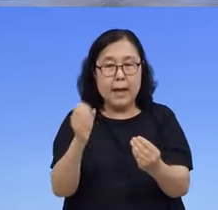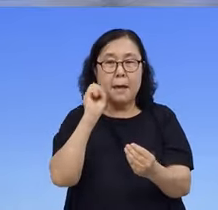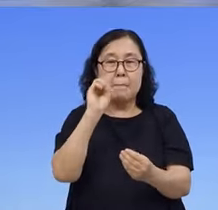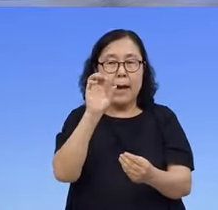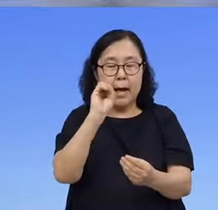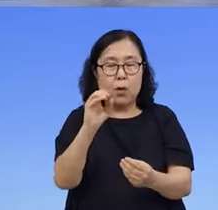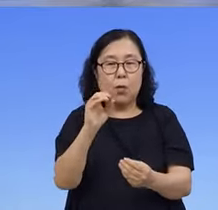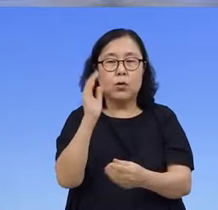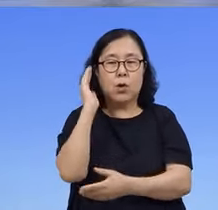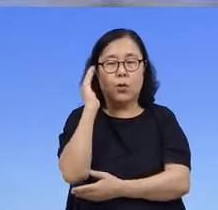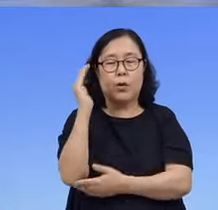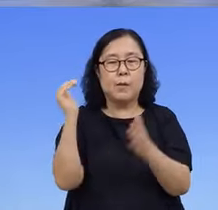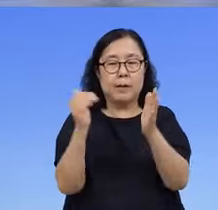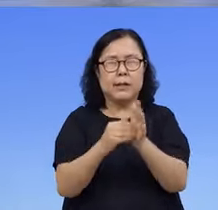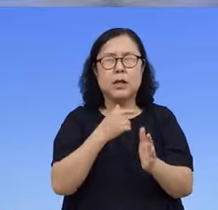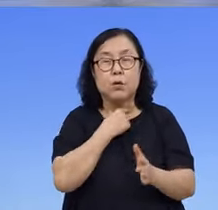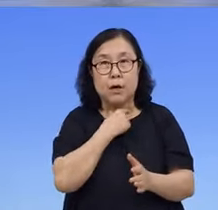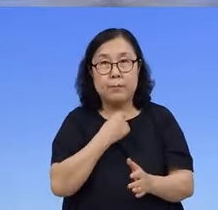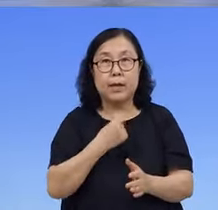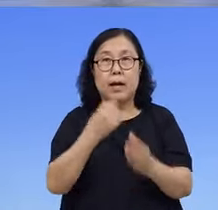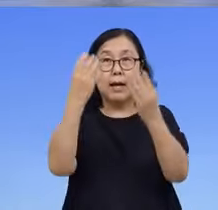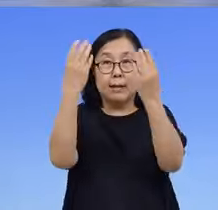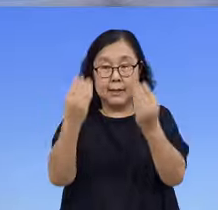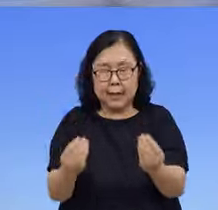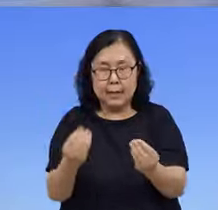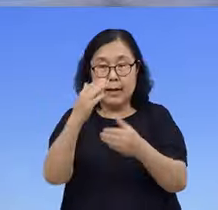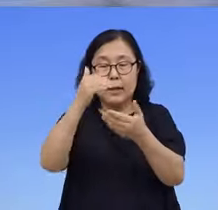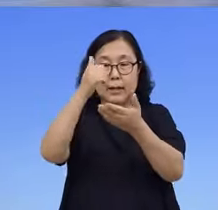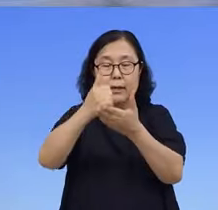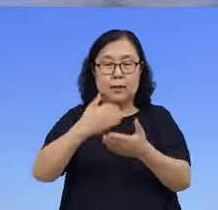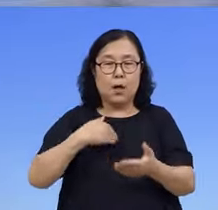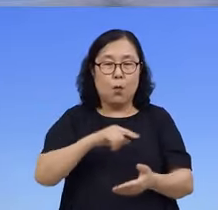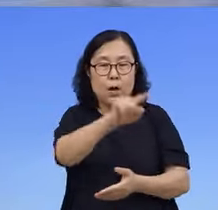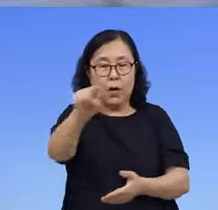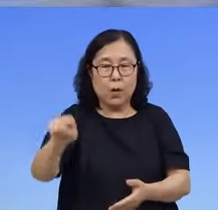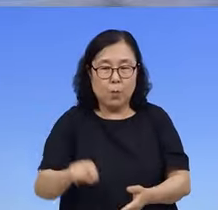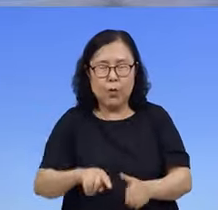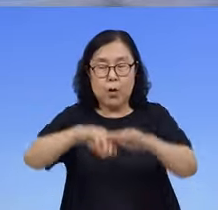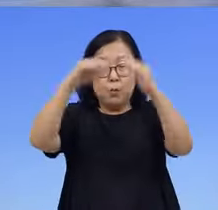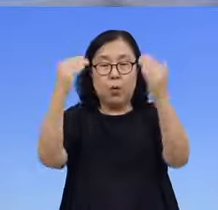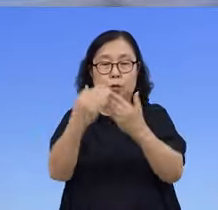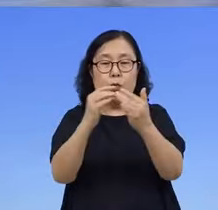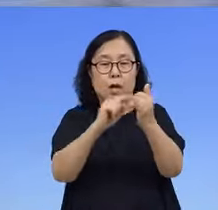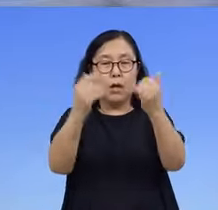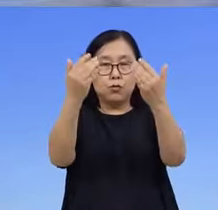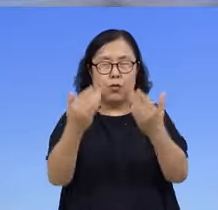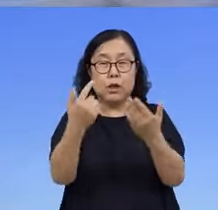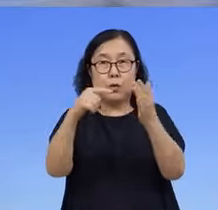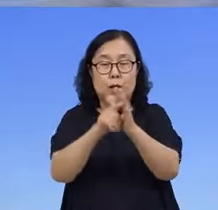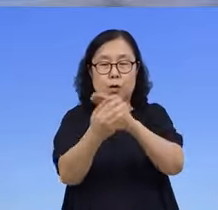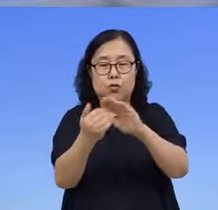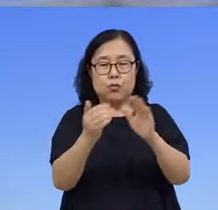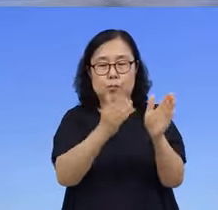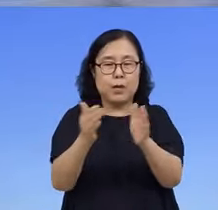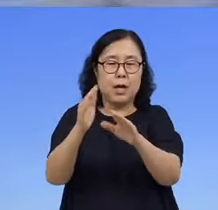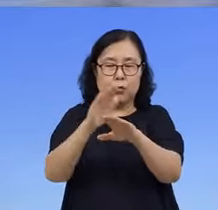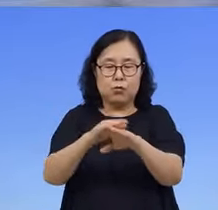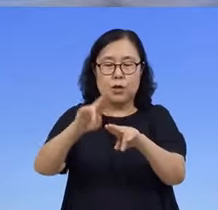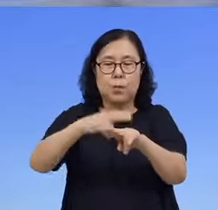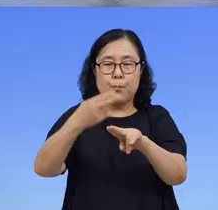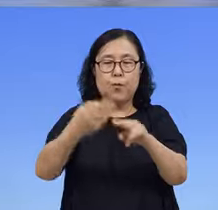이거 하나 들고 오늘 말씀을 마치려고 하는데요, 아마 이 사례는 하나님께서 저와 여러분 모두에게 주시려고